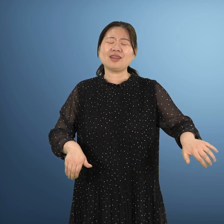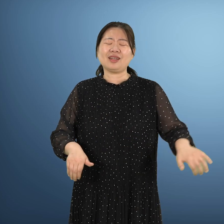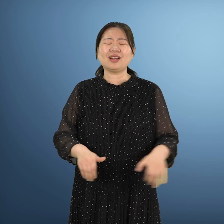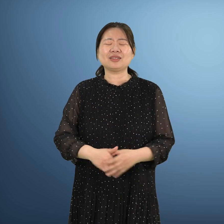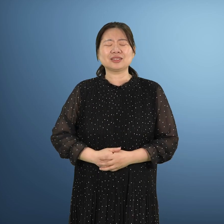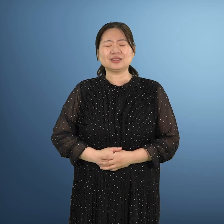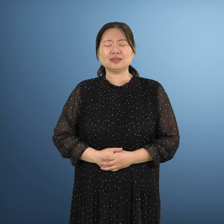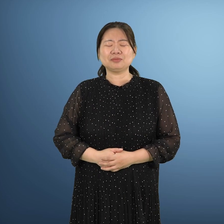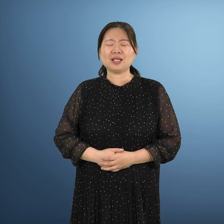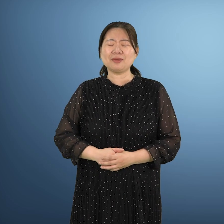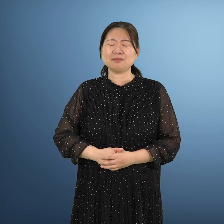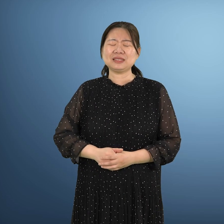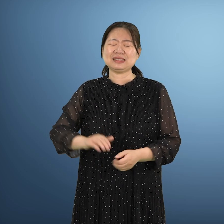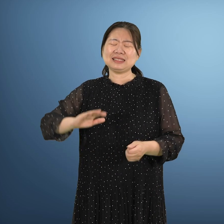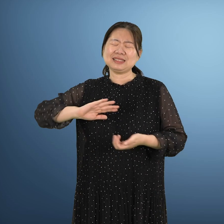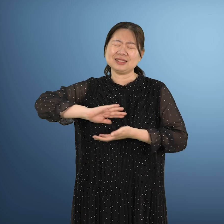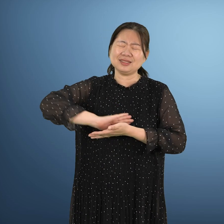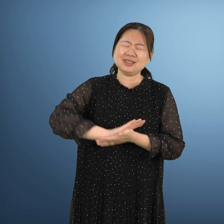외면당하셨네.